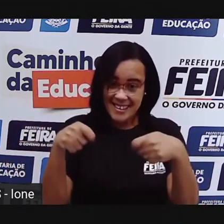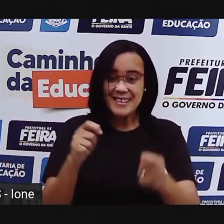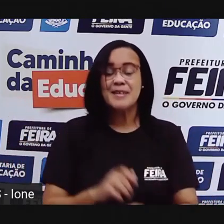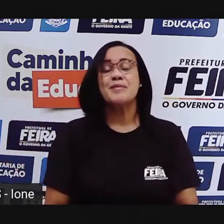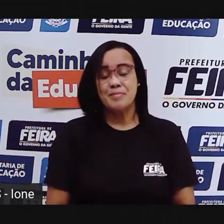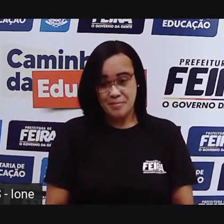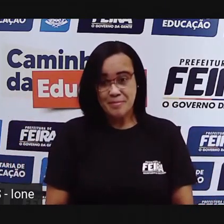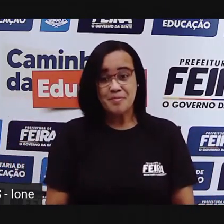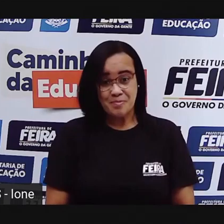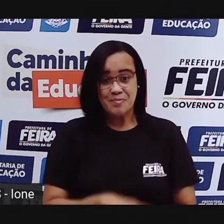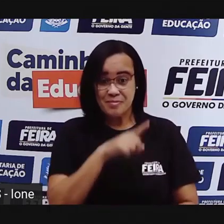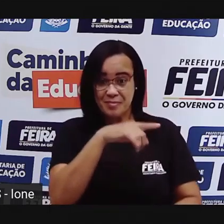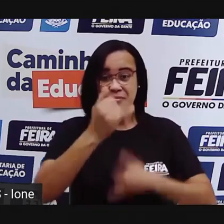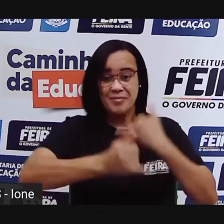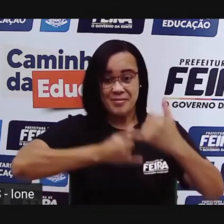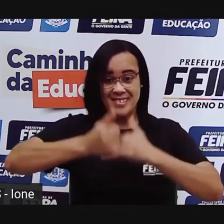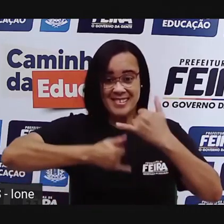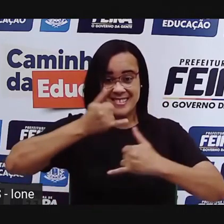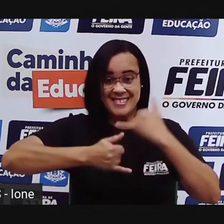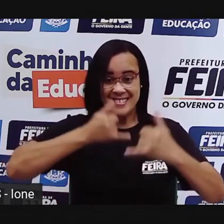Olha o meu balangandã.